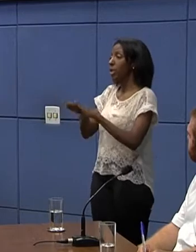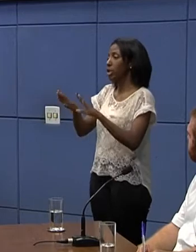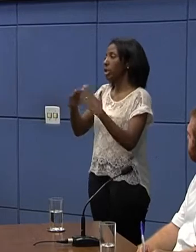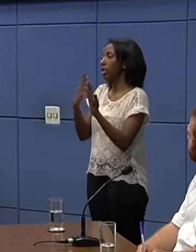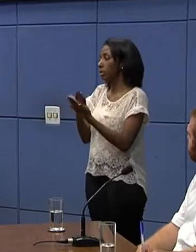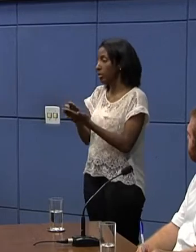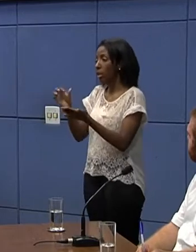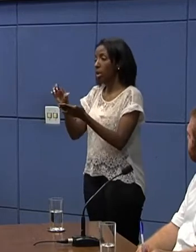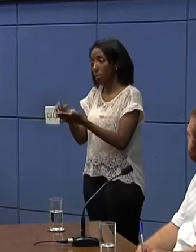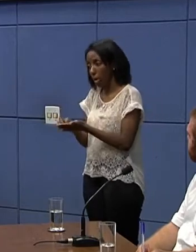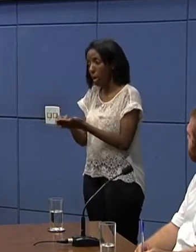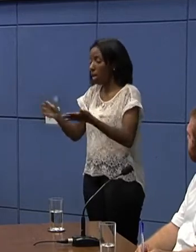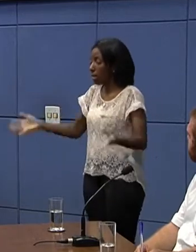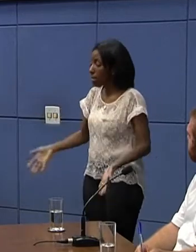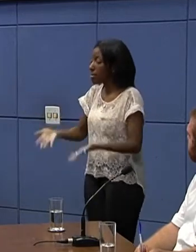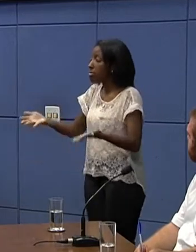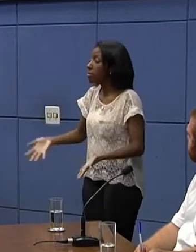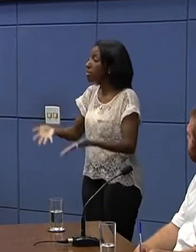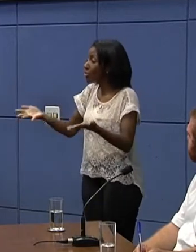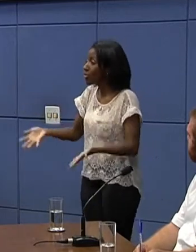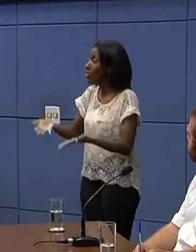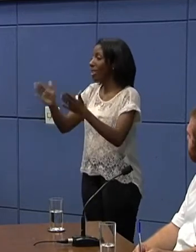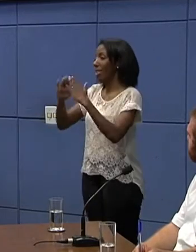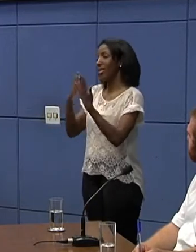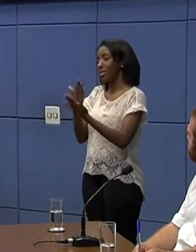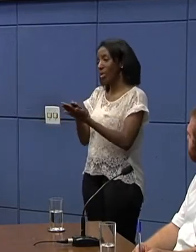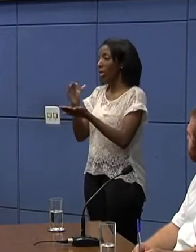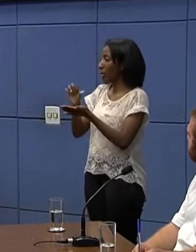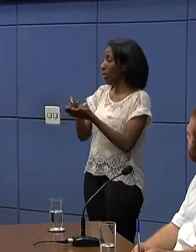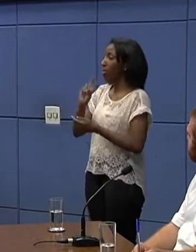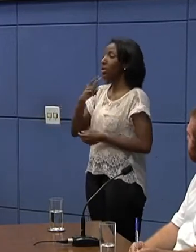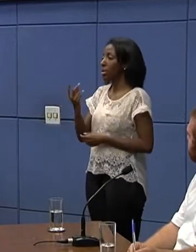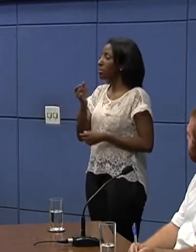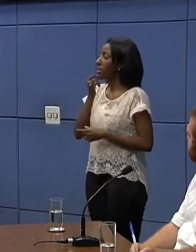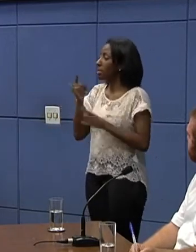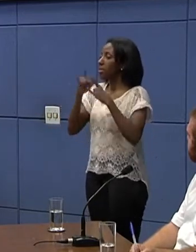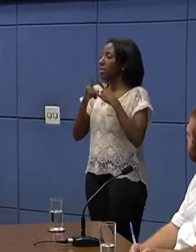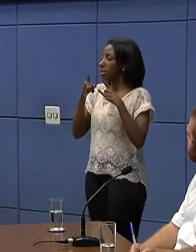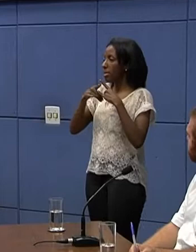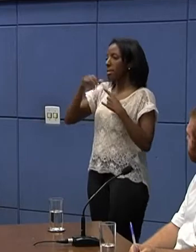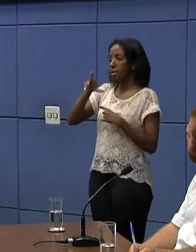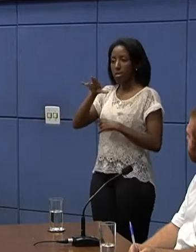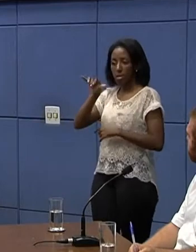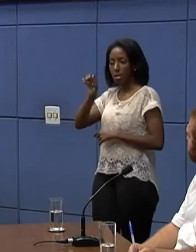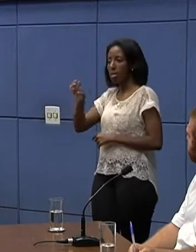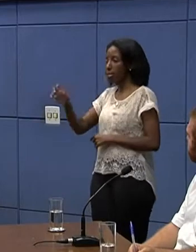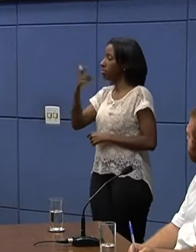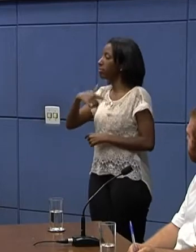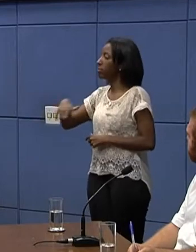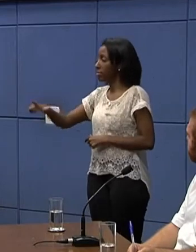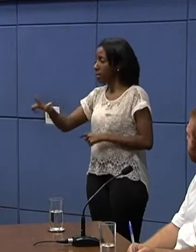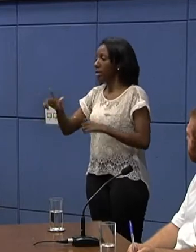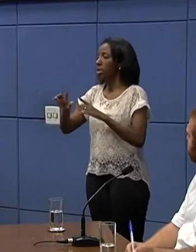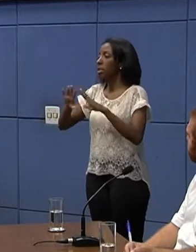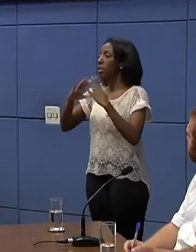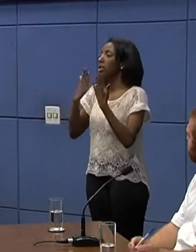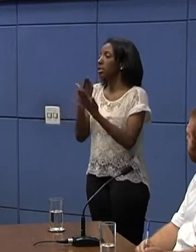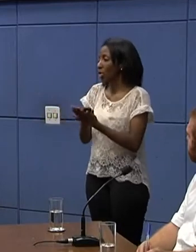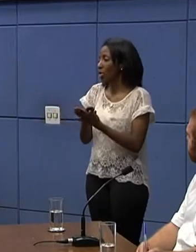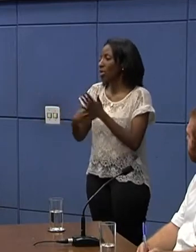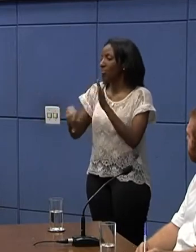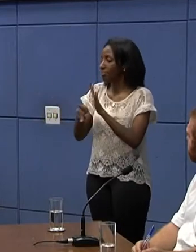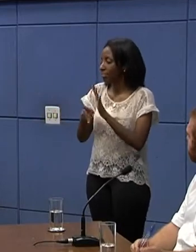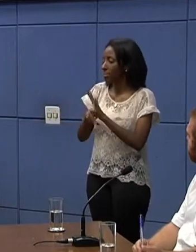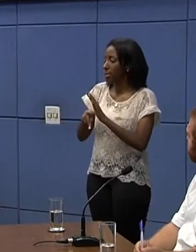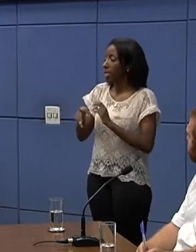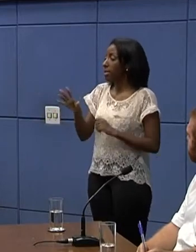escola bilíngue. O INES, por exemplo, é uma escola bilíngue mantida pelo MEC, tem 600 surdos,